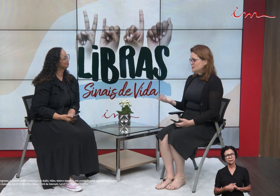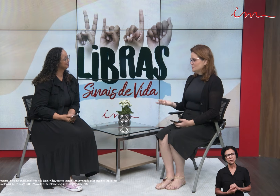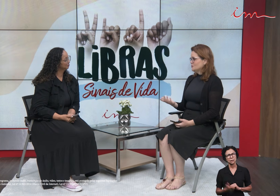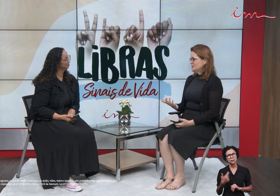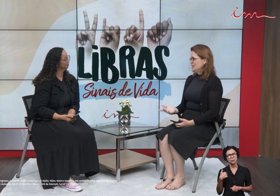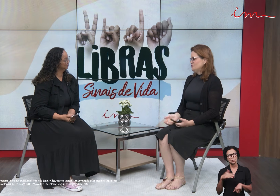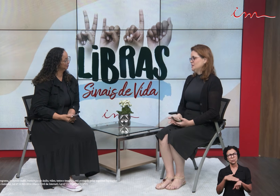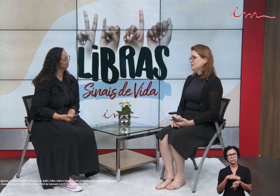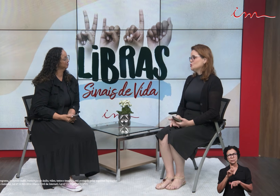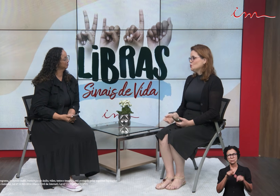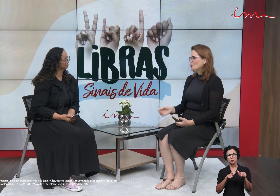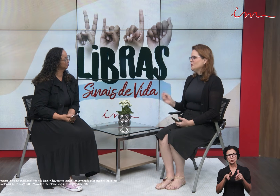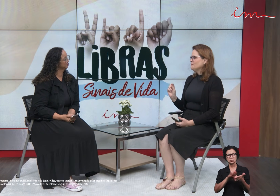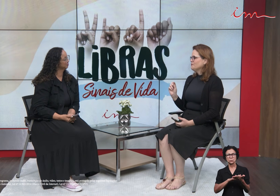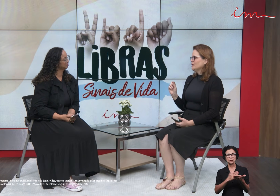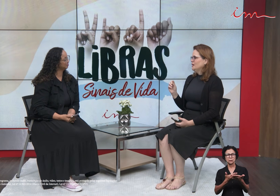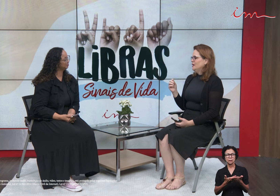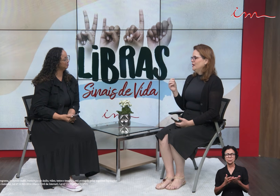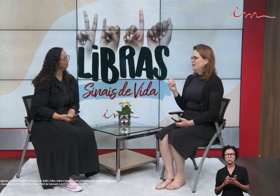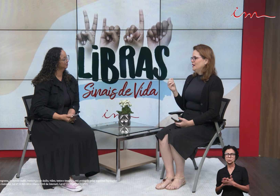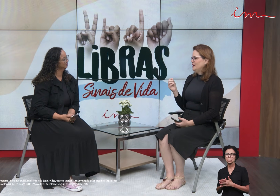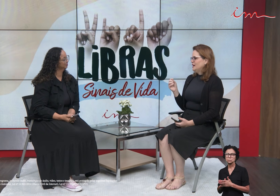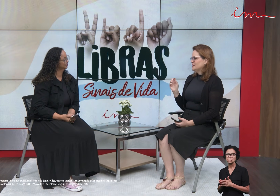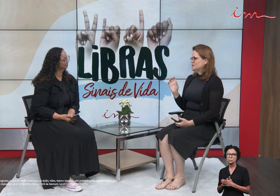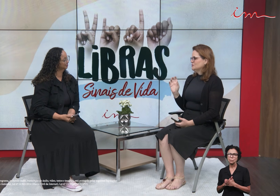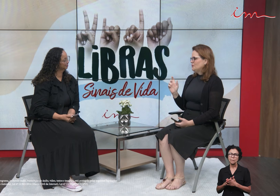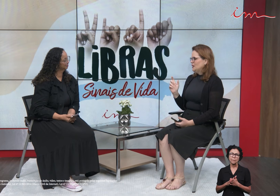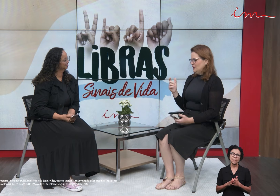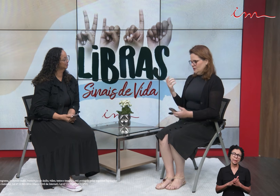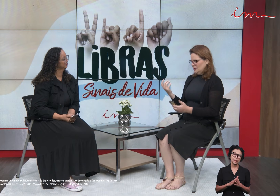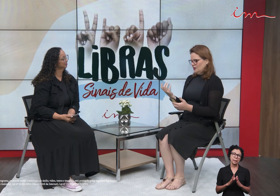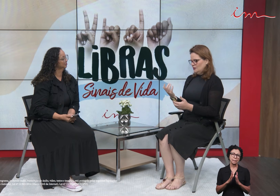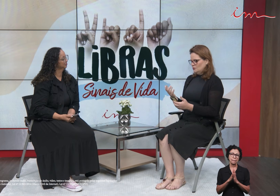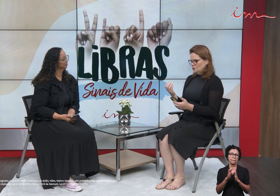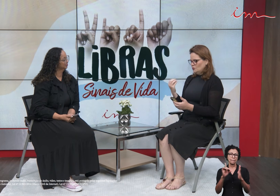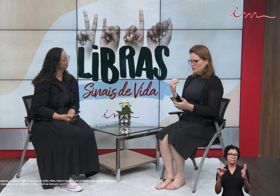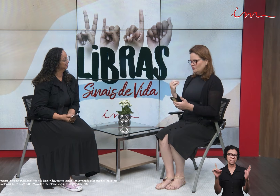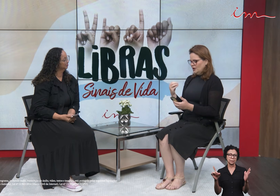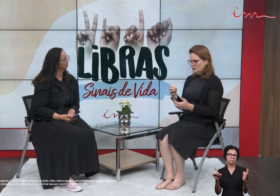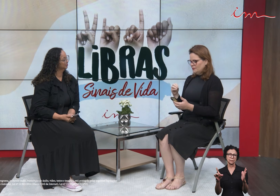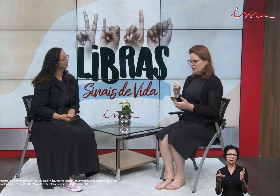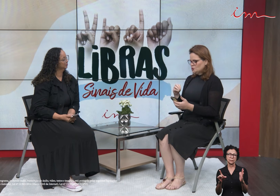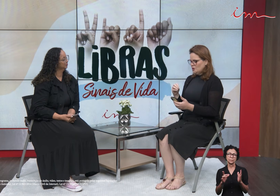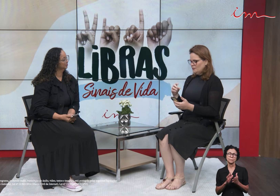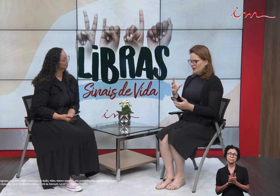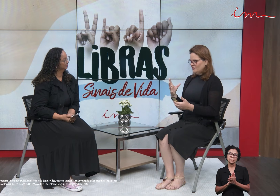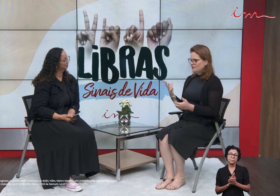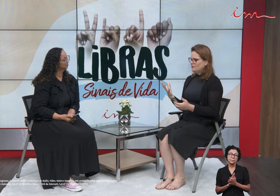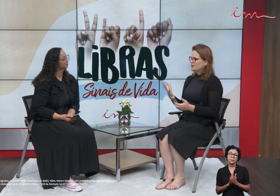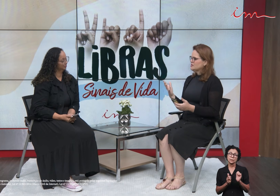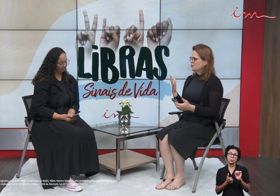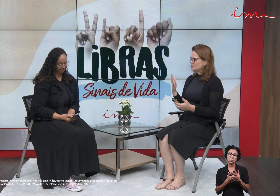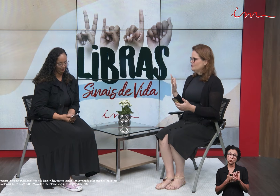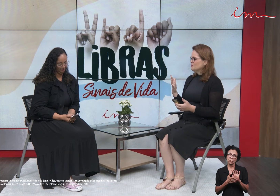e conversando com os intérpretes ali sobre a questão da palavra, que nem que o louvor fala, pela sua